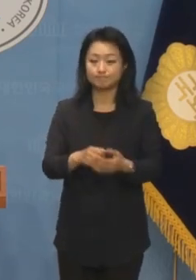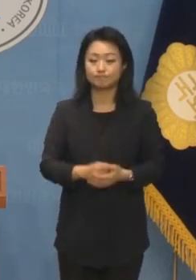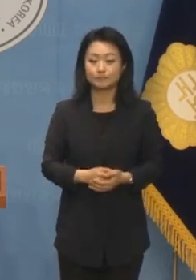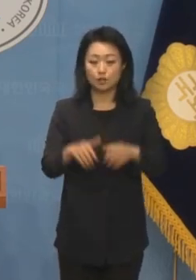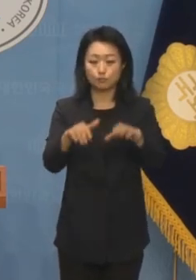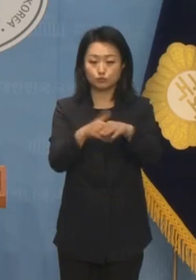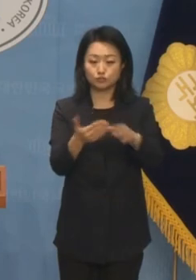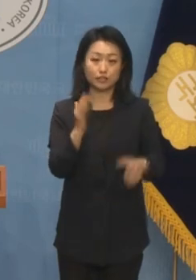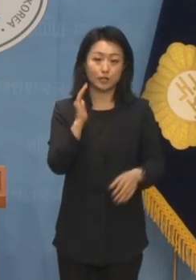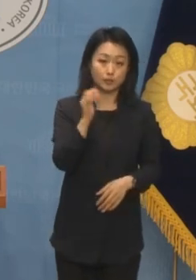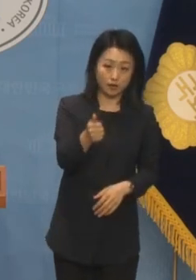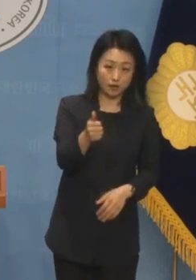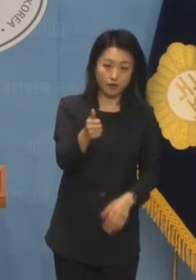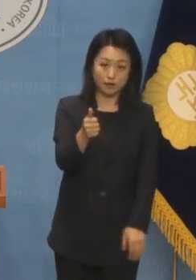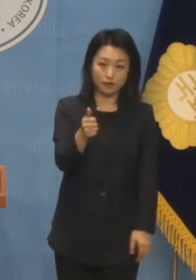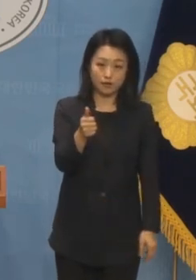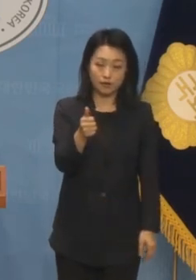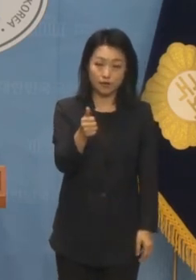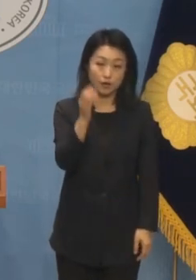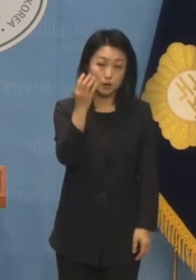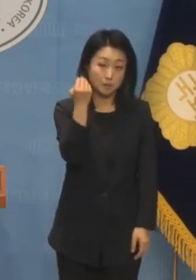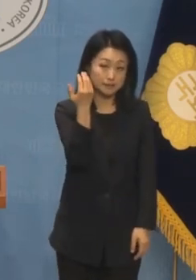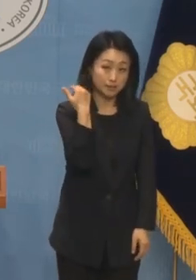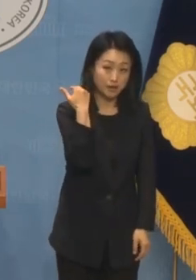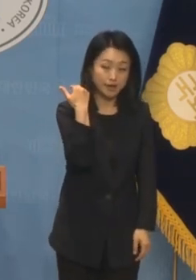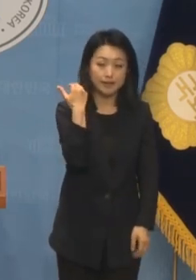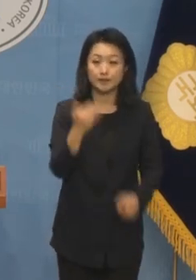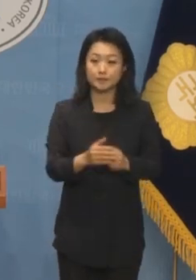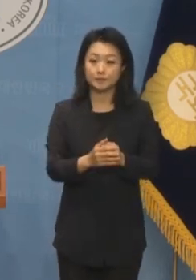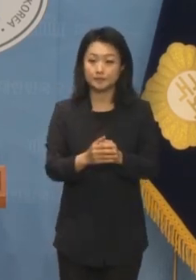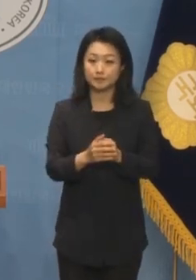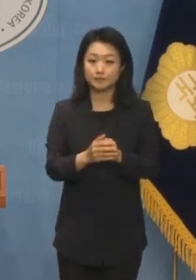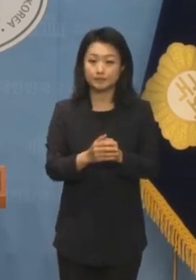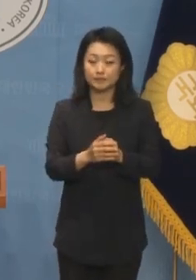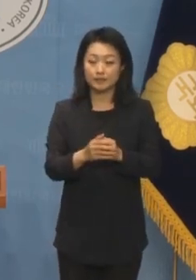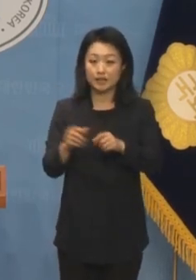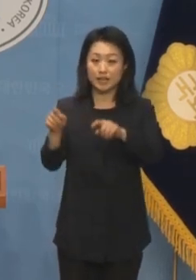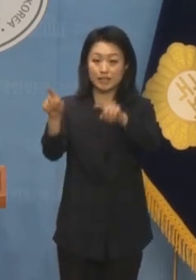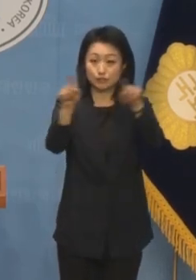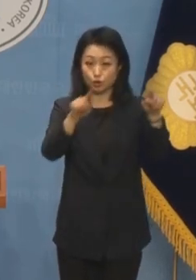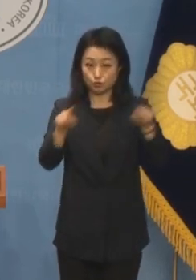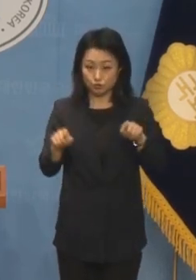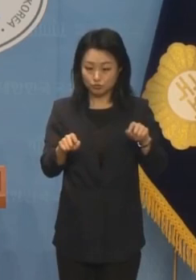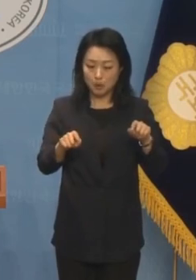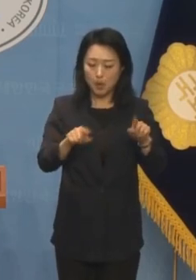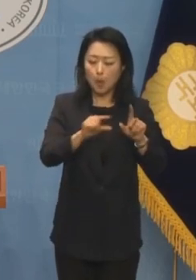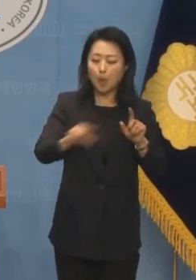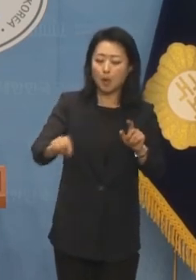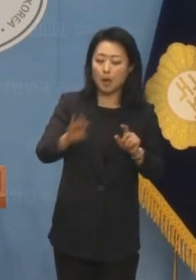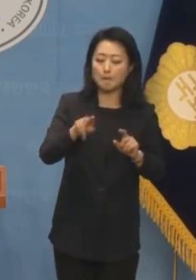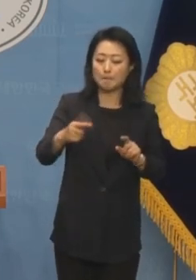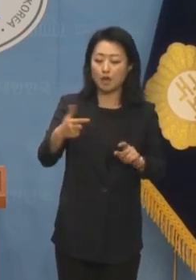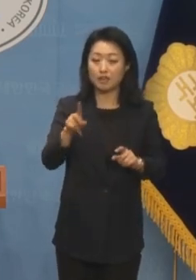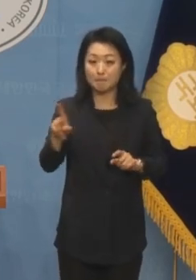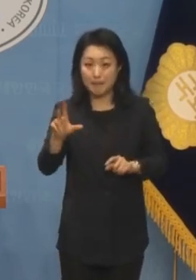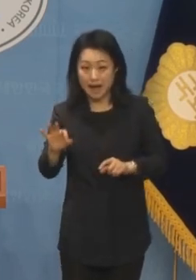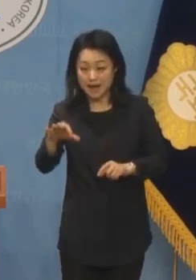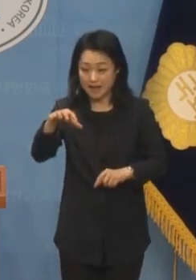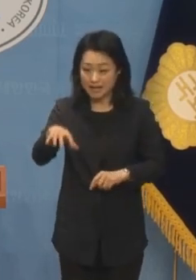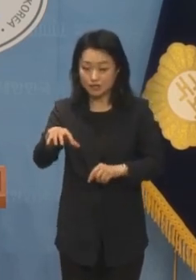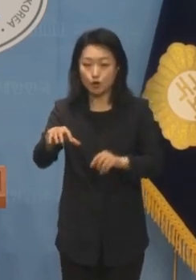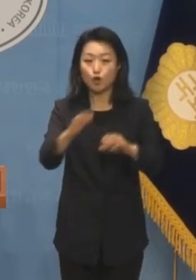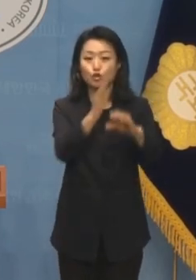문재인 전 대통령이 최근 변방에서 중심으로라는 회고록에서 황당한